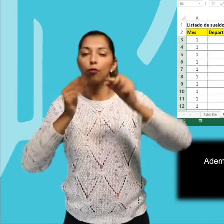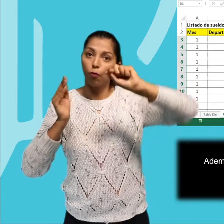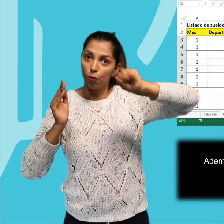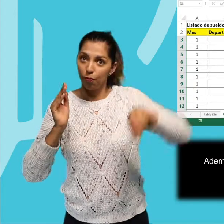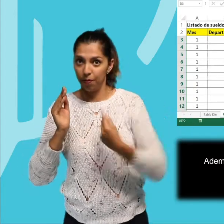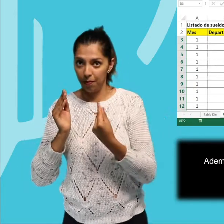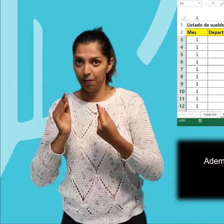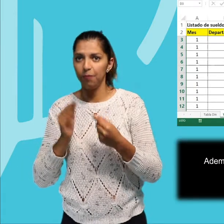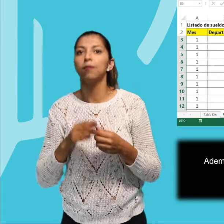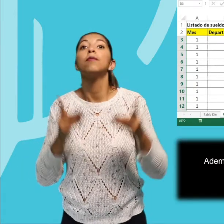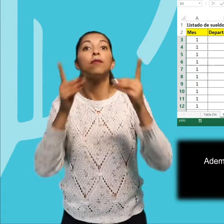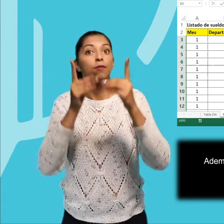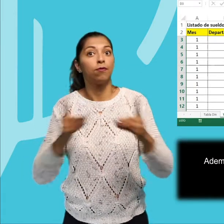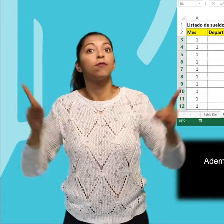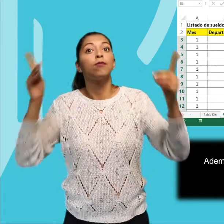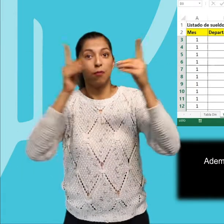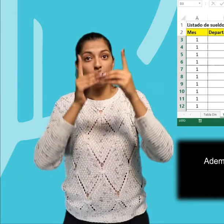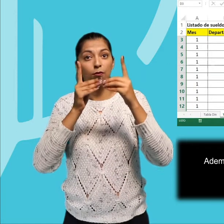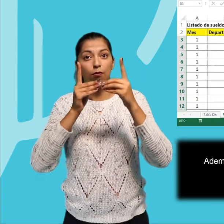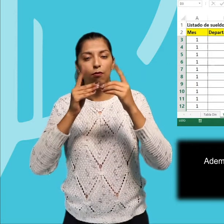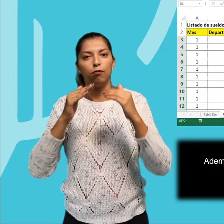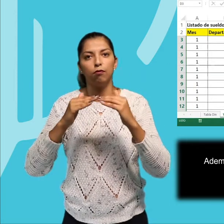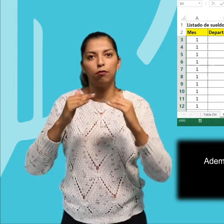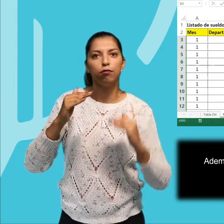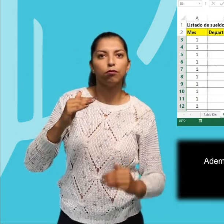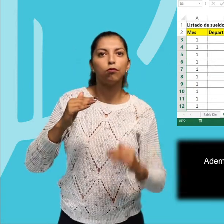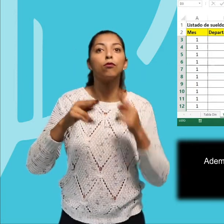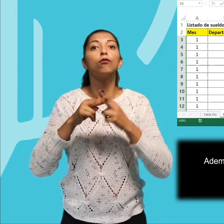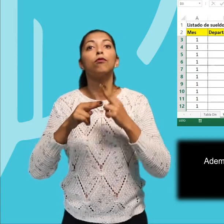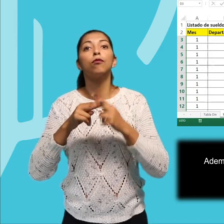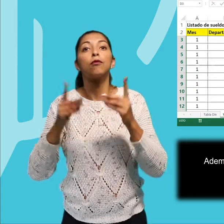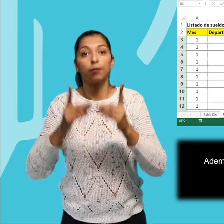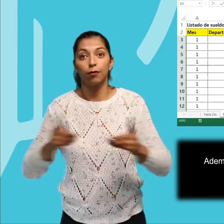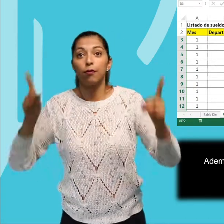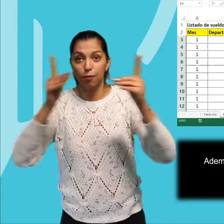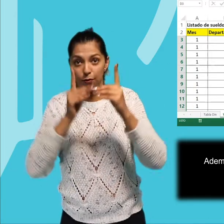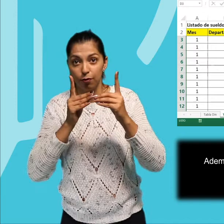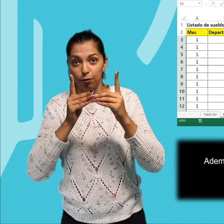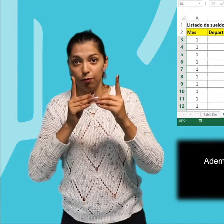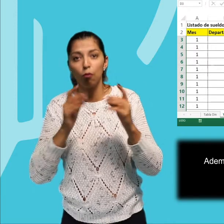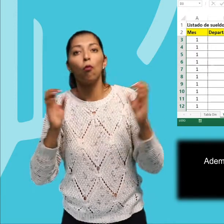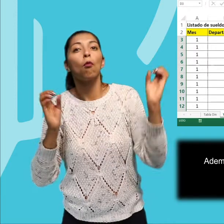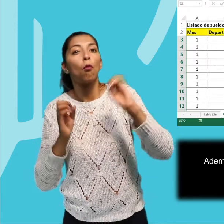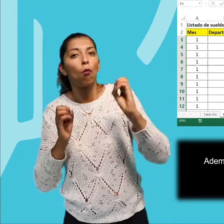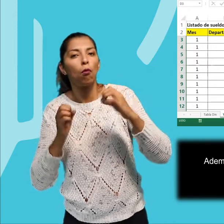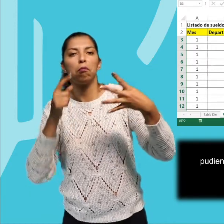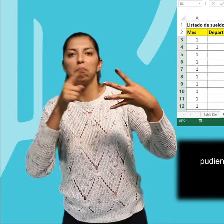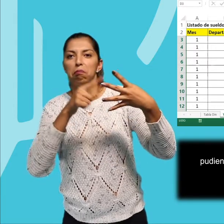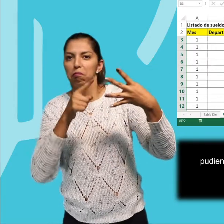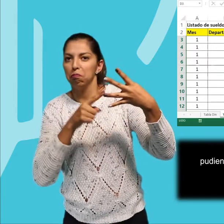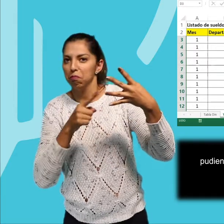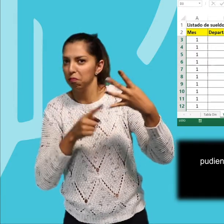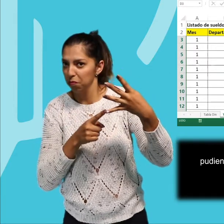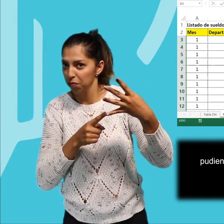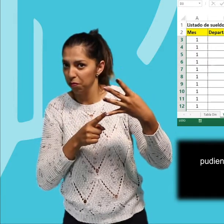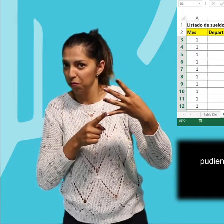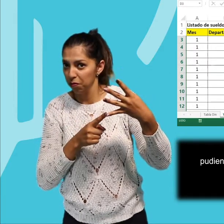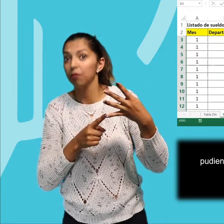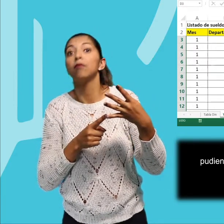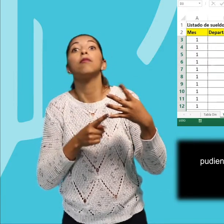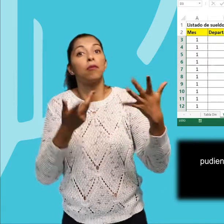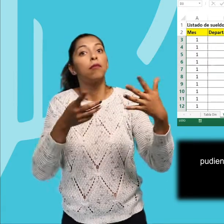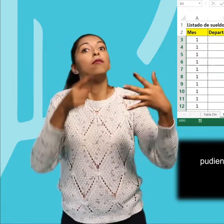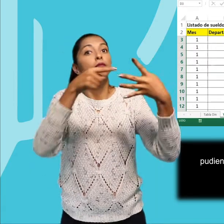Además, en los datos debemos seleccionar los criterios con los cuales va a ser validado el dato que se ingresa, pudiendo ser igual a